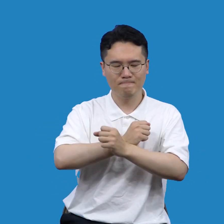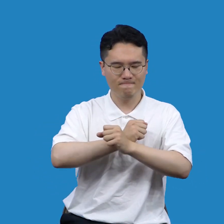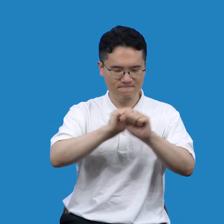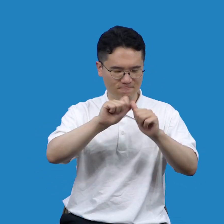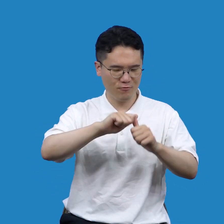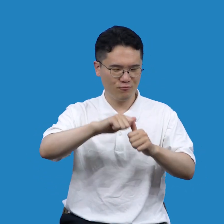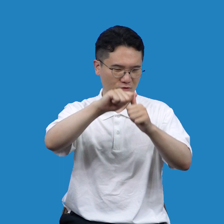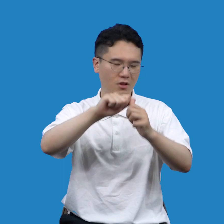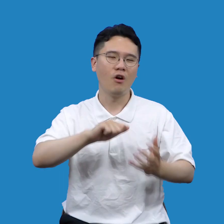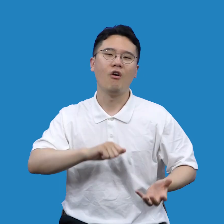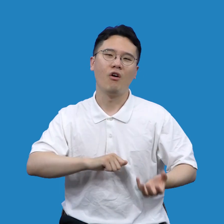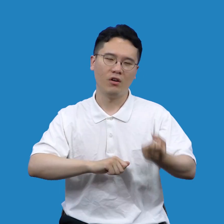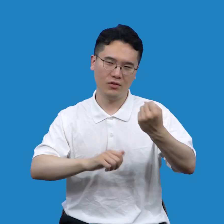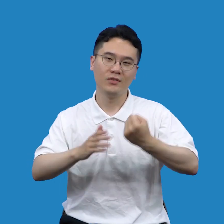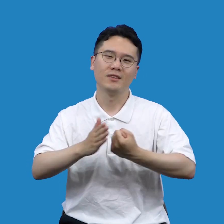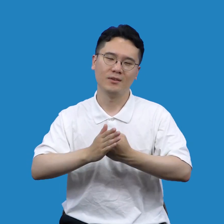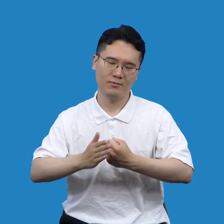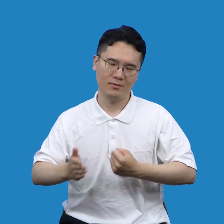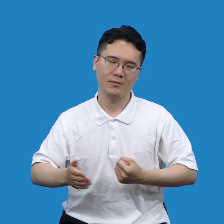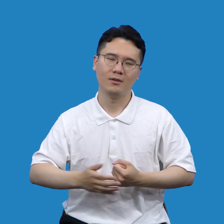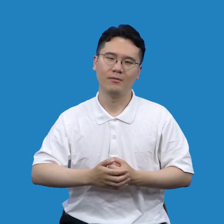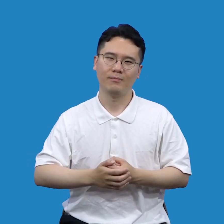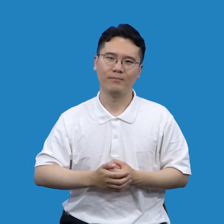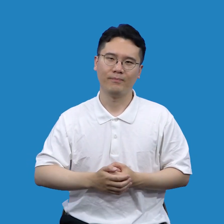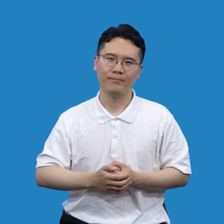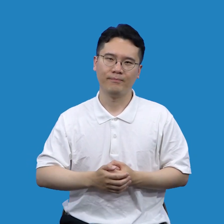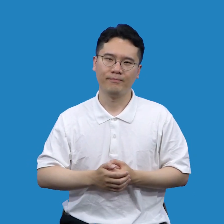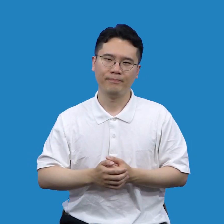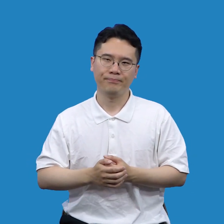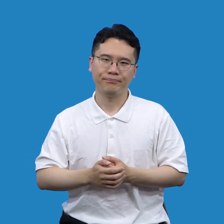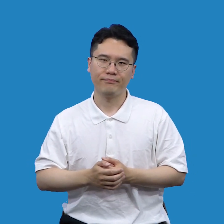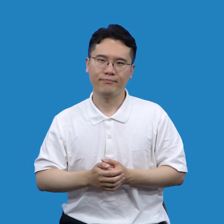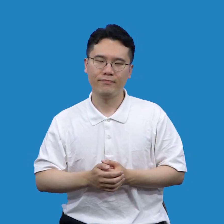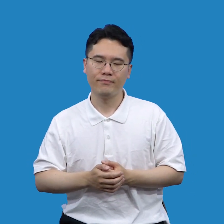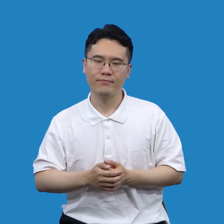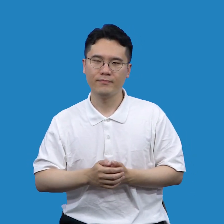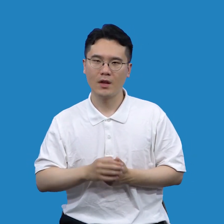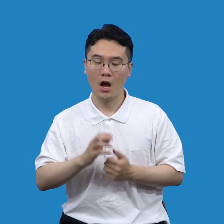얻은 까닭입니다. 마침 그 어린